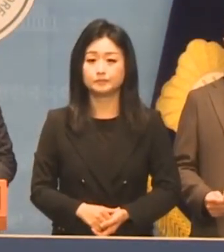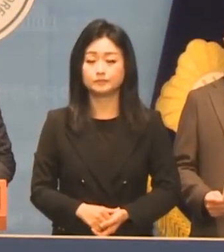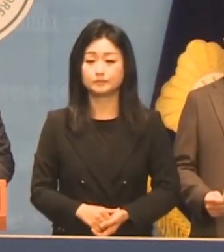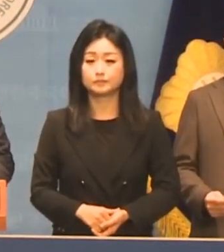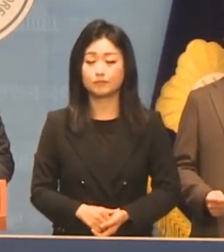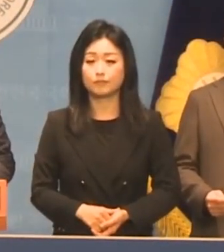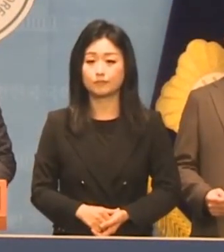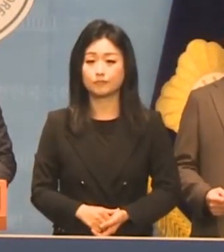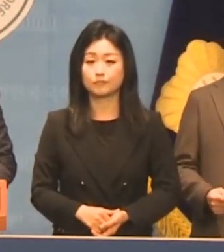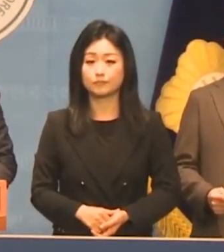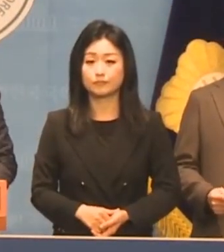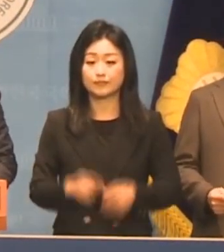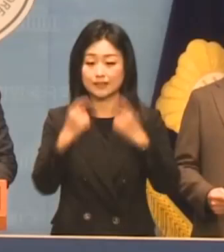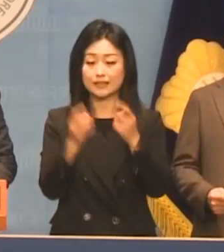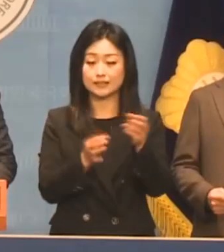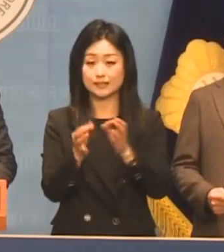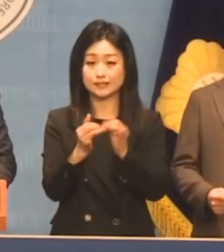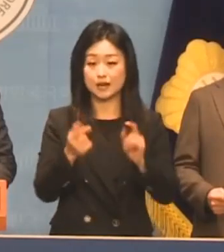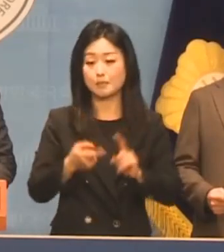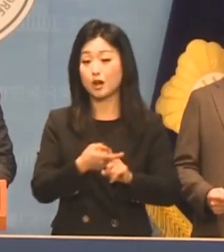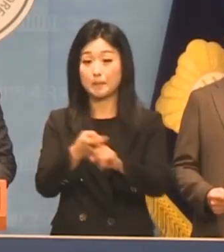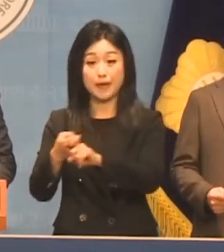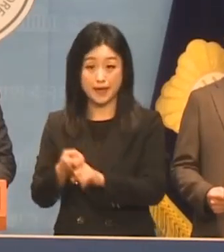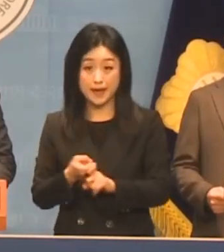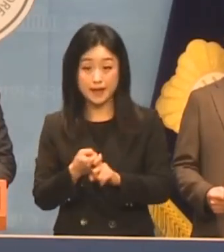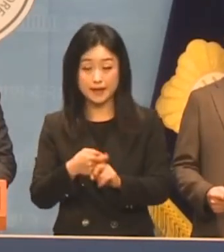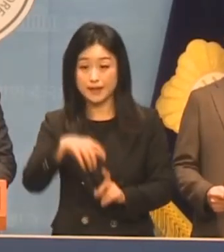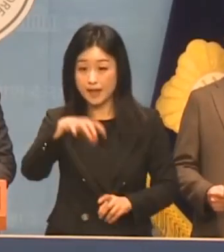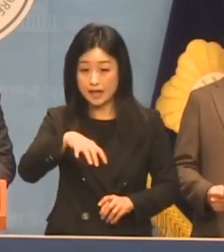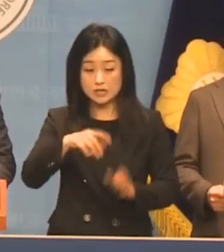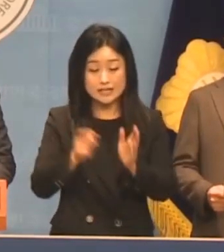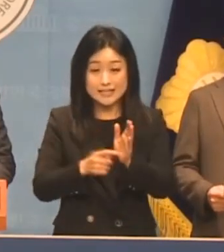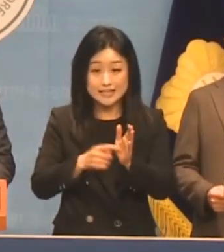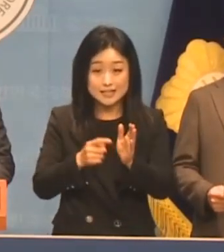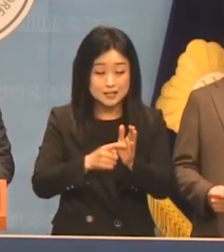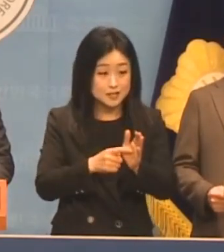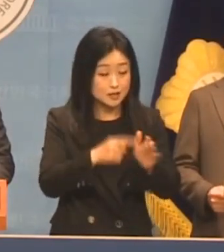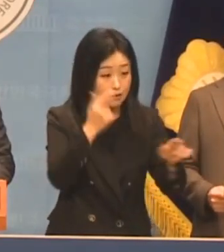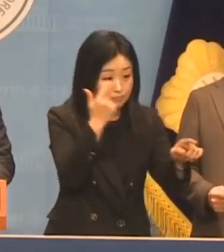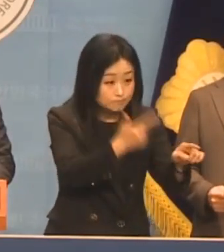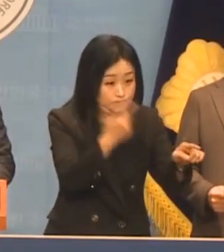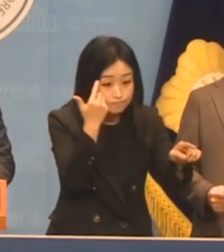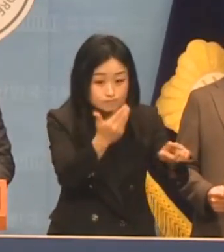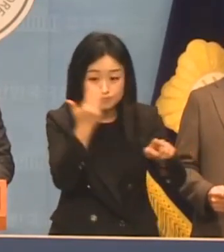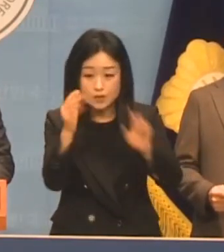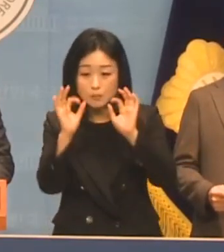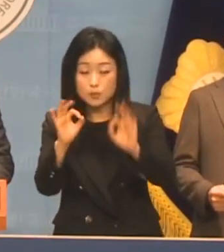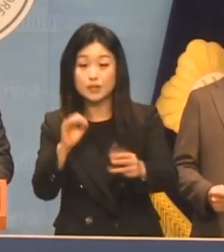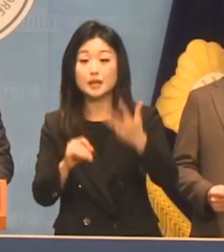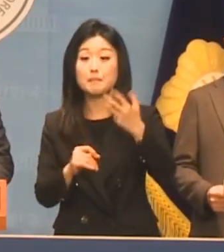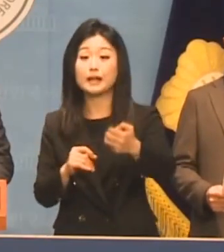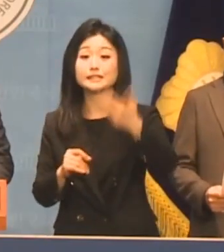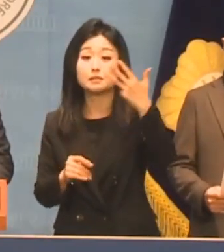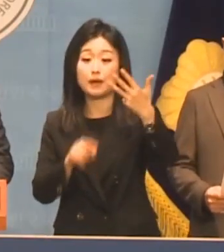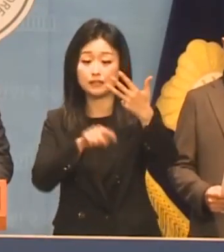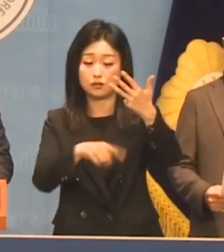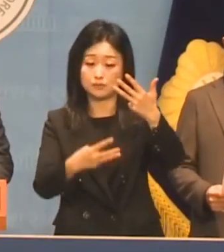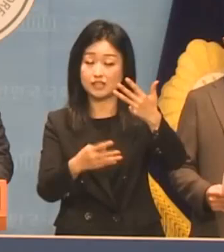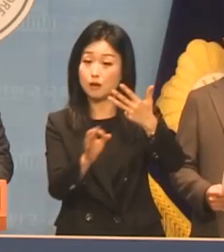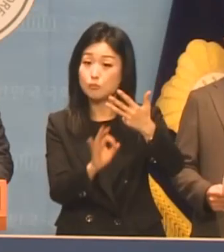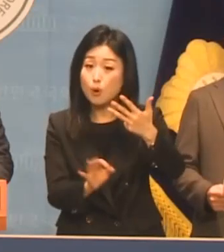12일 소상공인연합회가 실시한 소상공인 긴급실태조사 결과 88.4%의